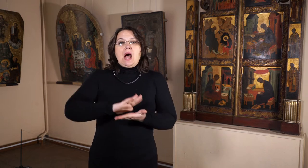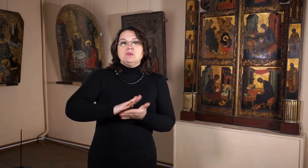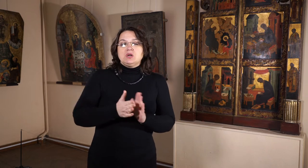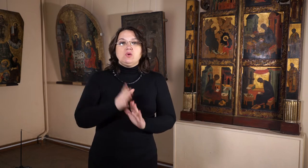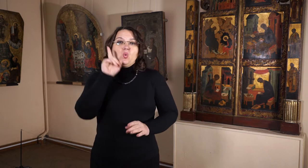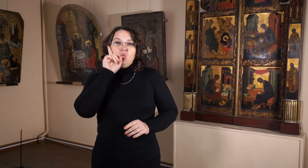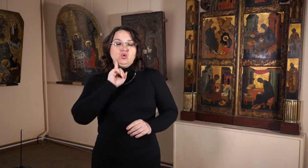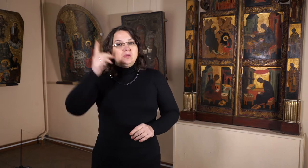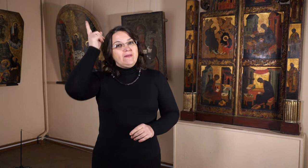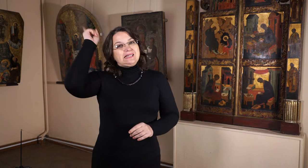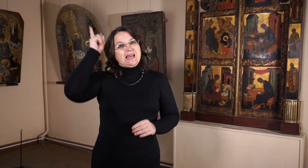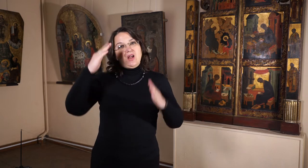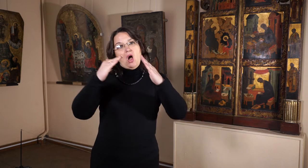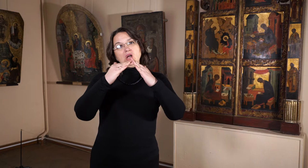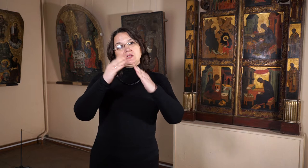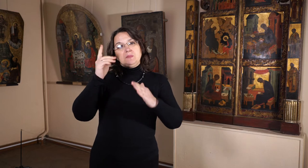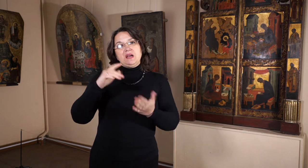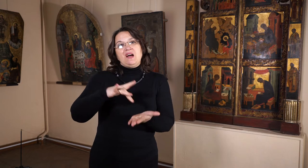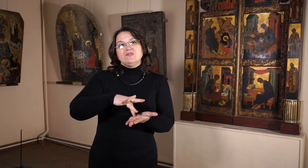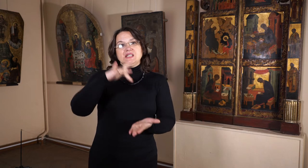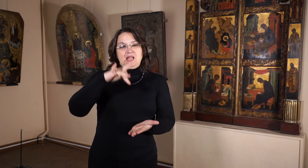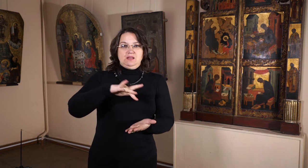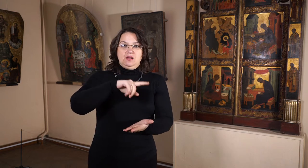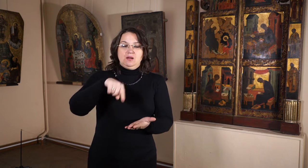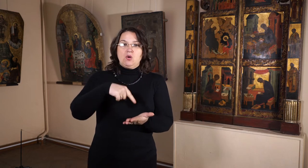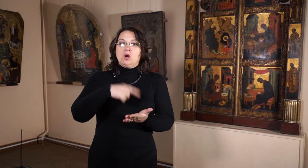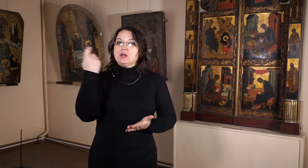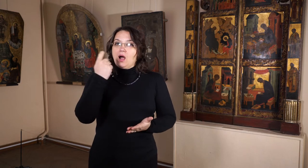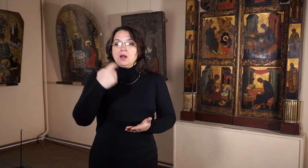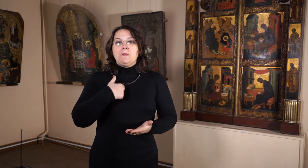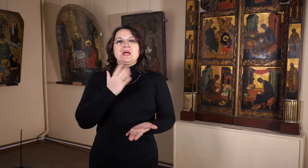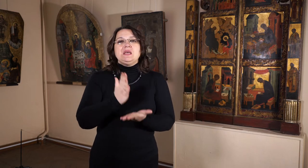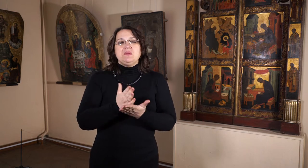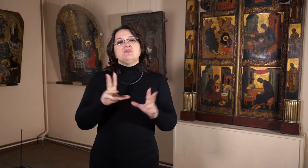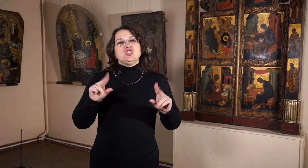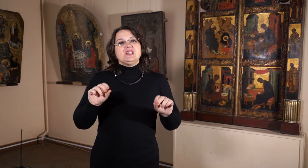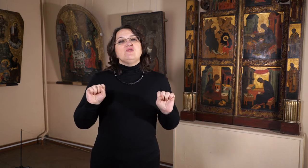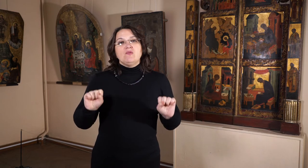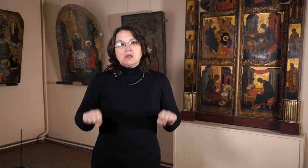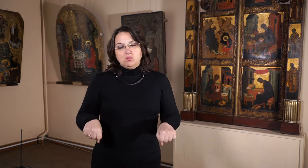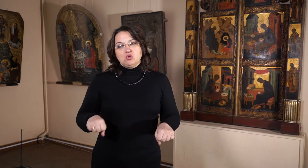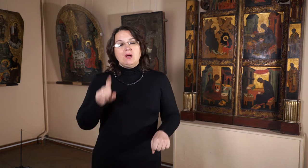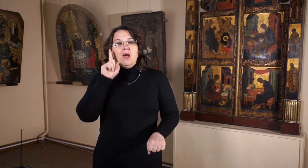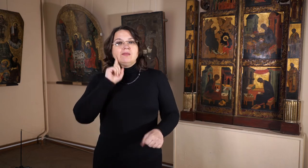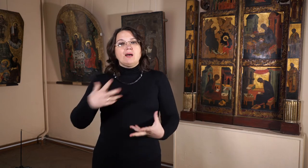атмосфере уютного старинного особняка в центре Харькова, мы будем иметь счастливую возможность